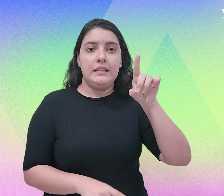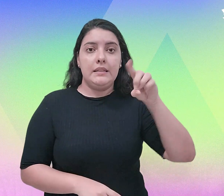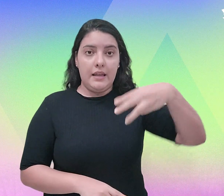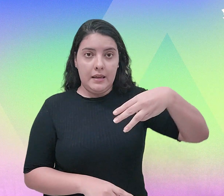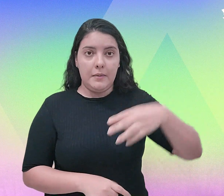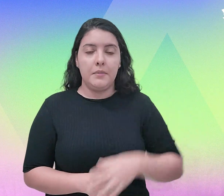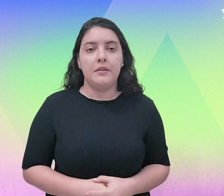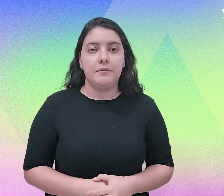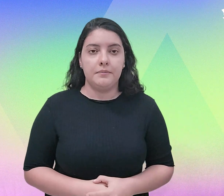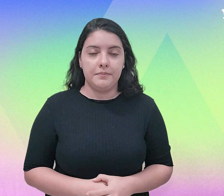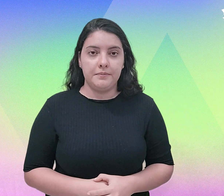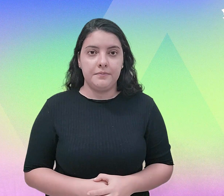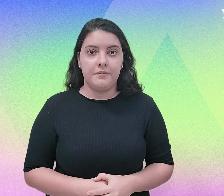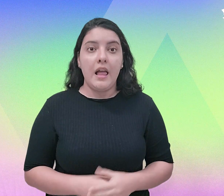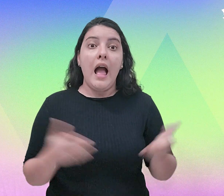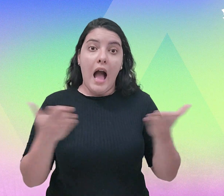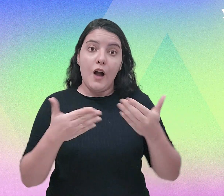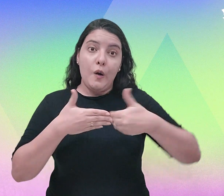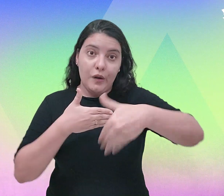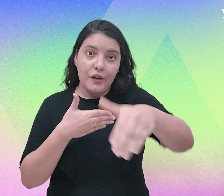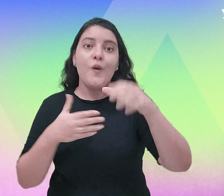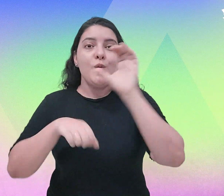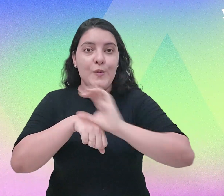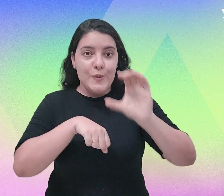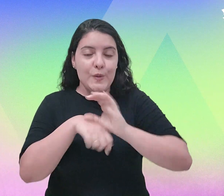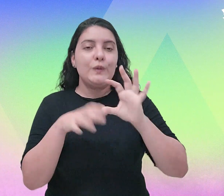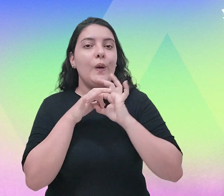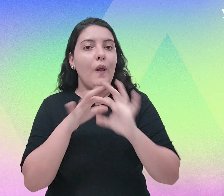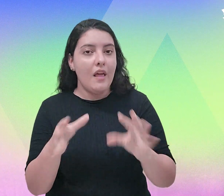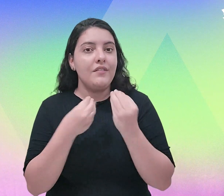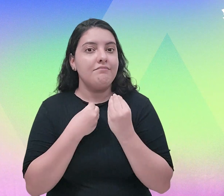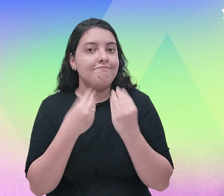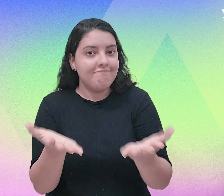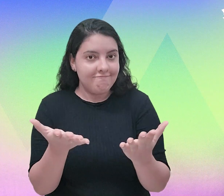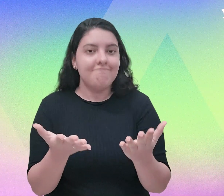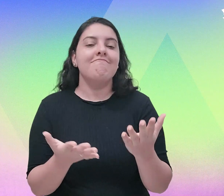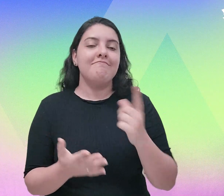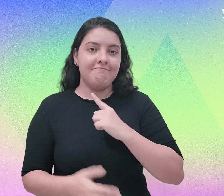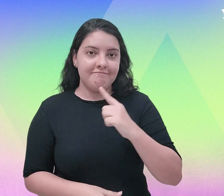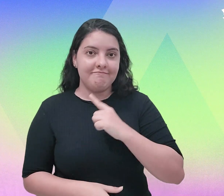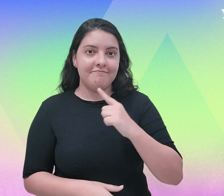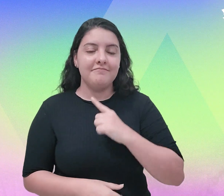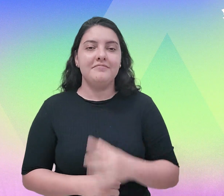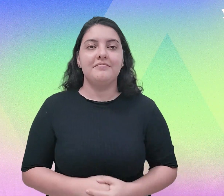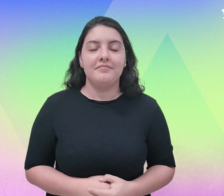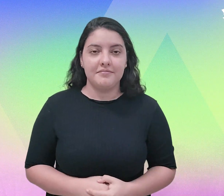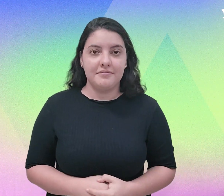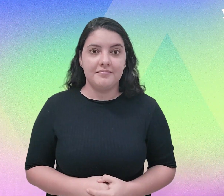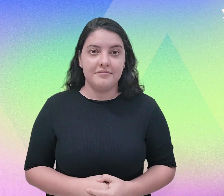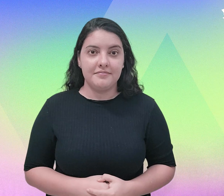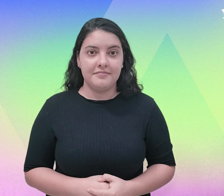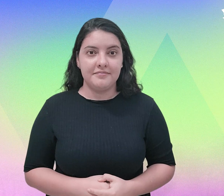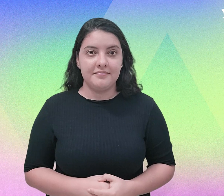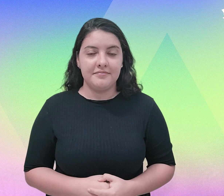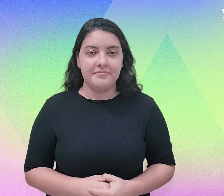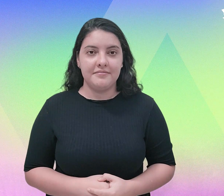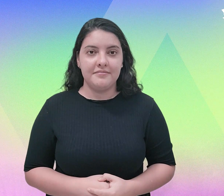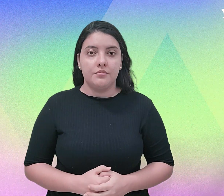na sequência segue a lista de cursos livres que a escola de cultura e artes do Centro Cultural Bom Jardim está ofertando a comunidade